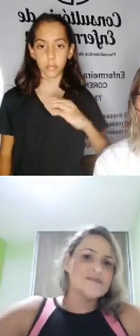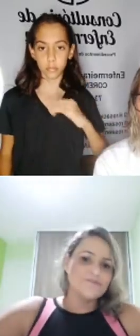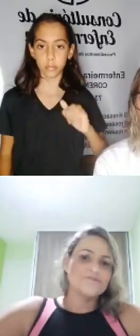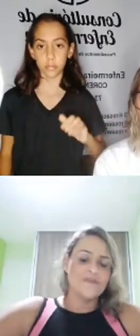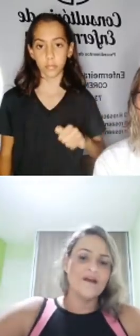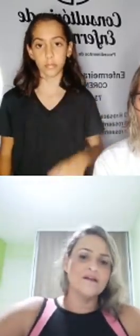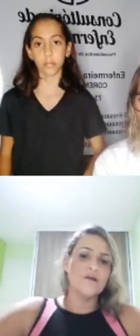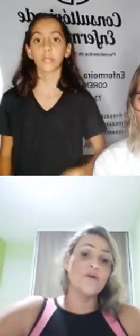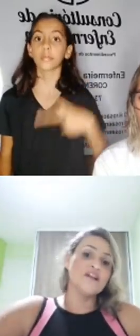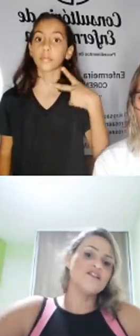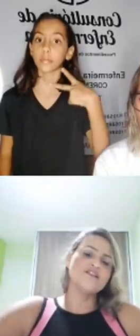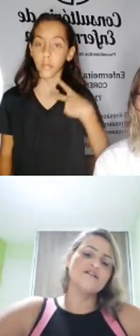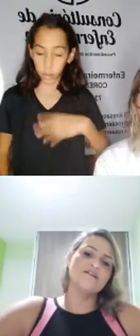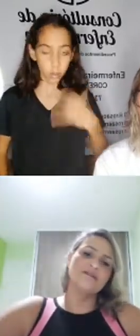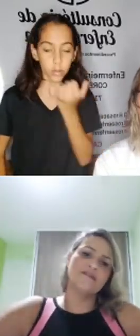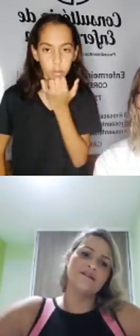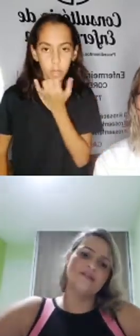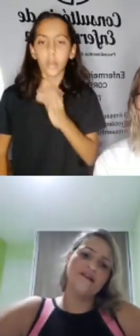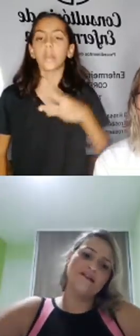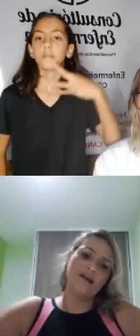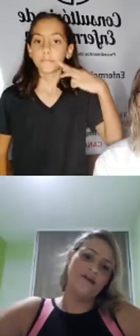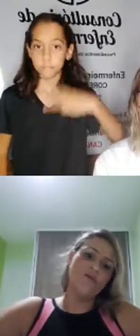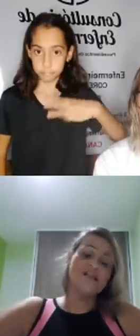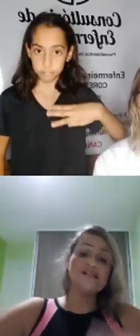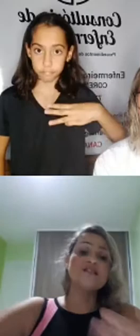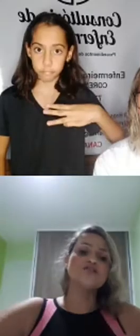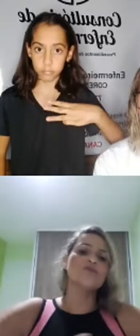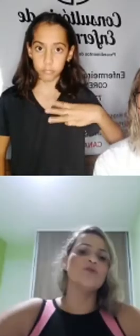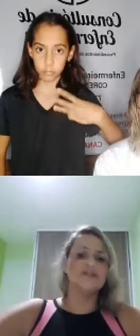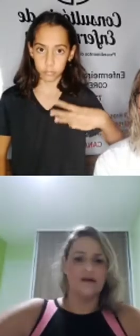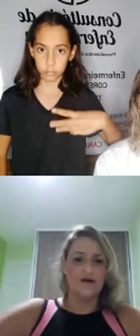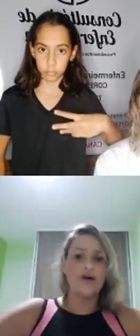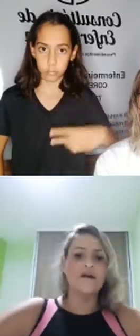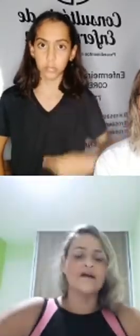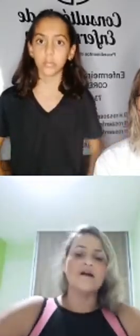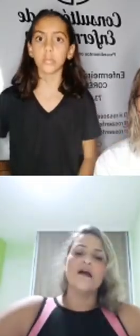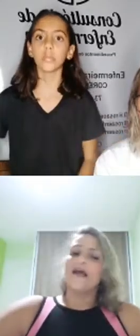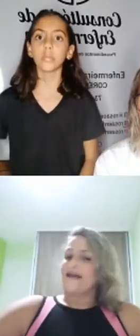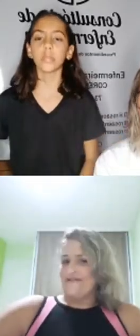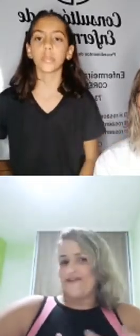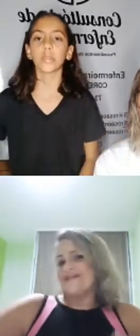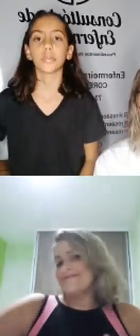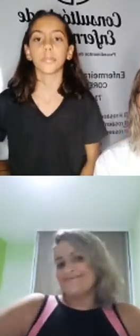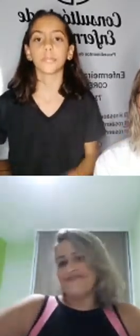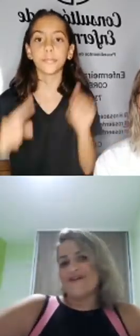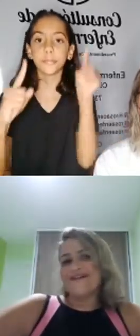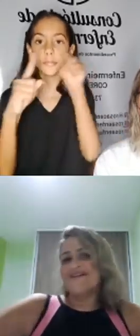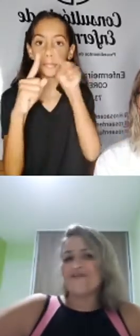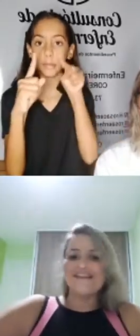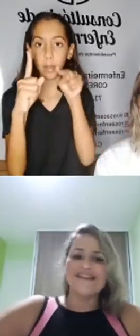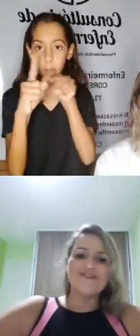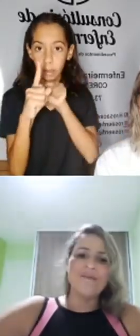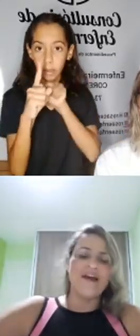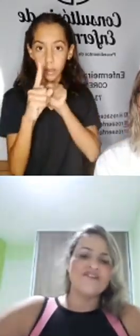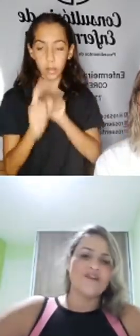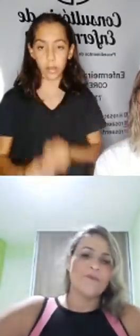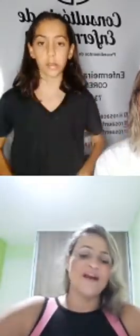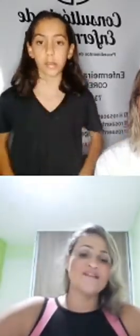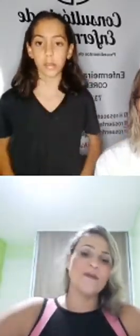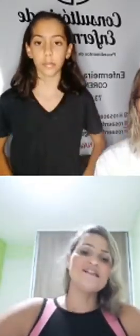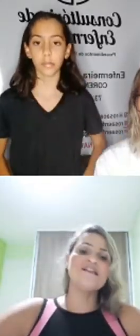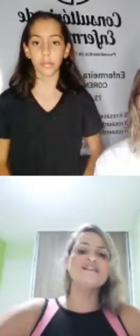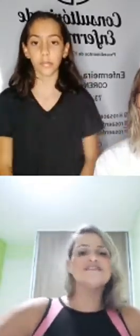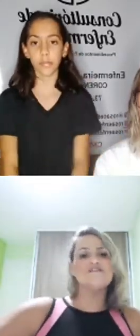gravidez, né? Então, o que se estudou até agora foi no terceiro trimestre, porque